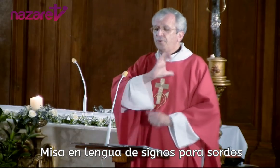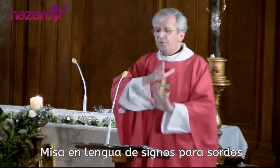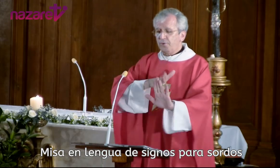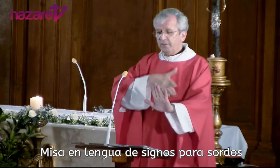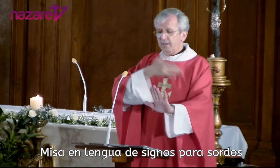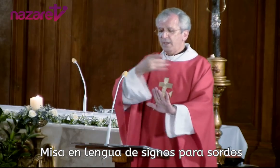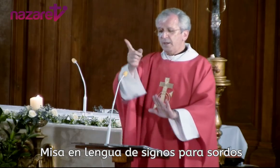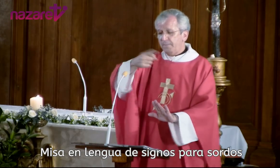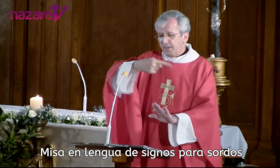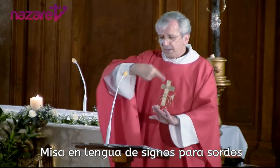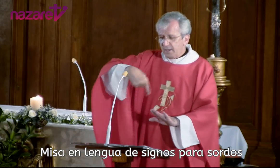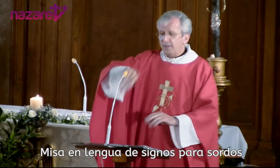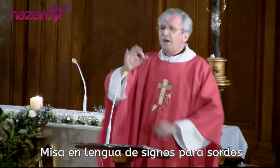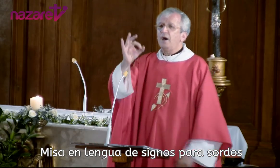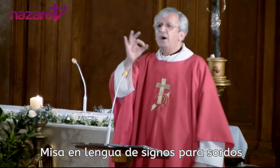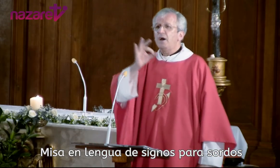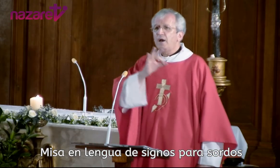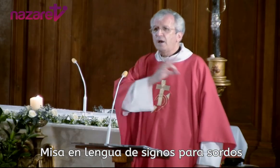Señor, ten piedad.